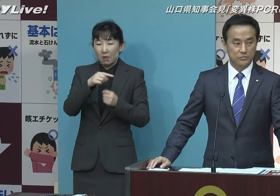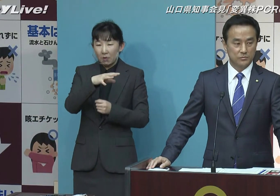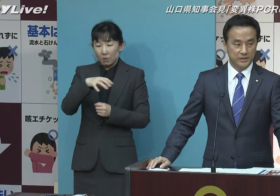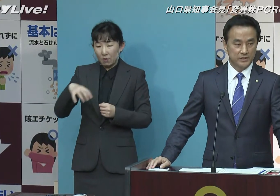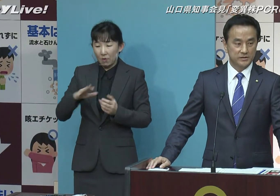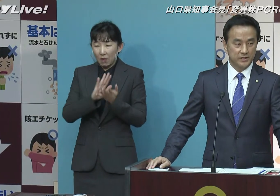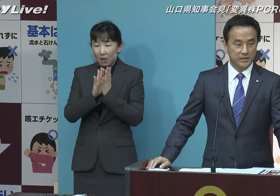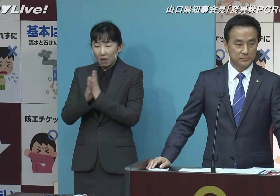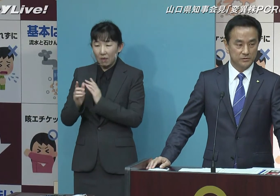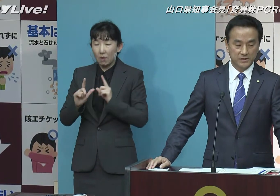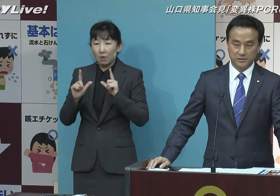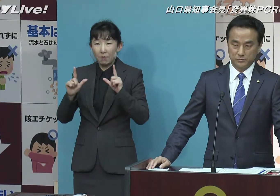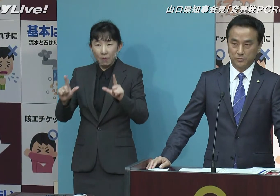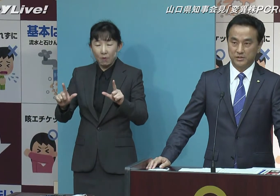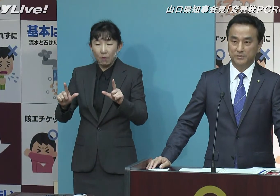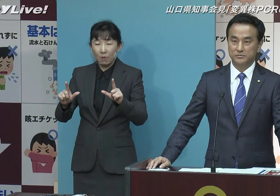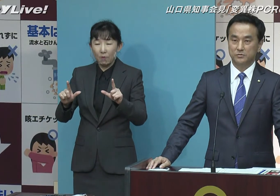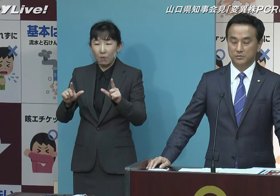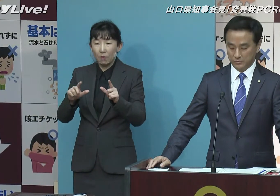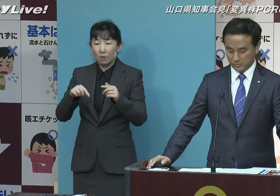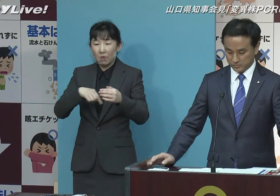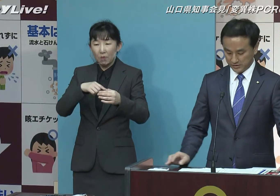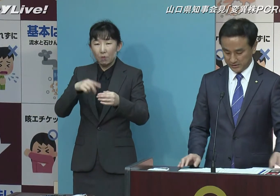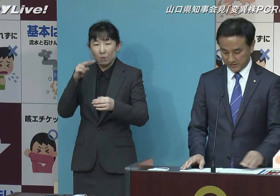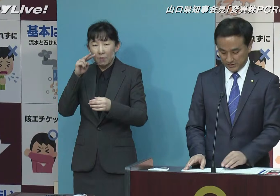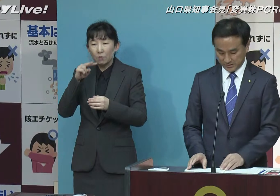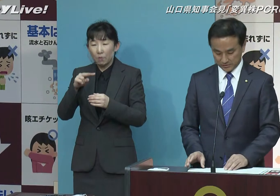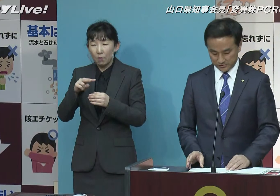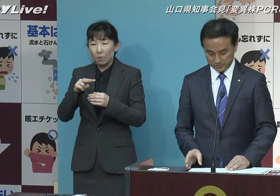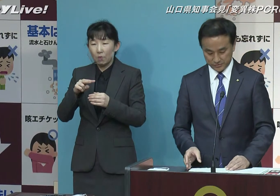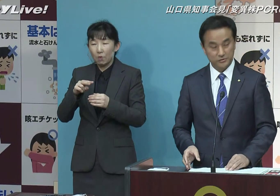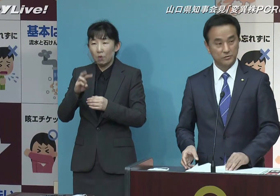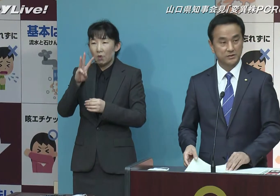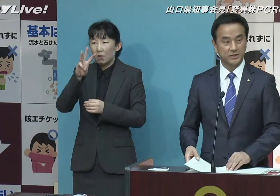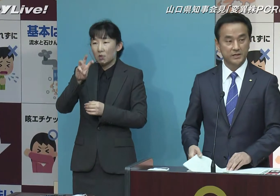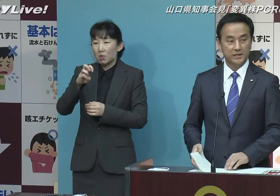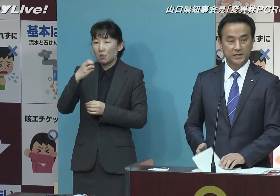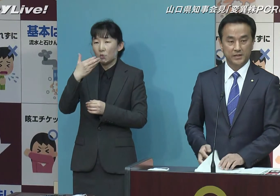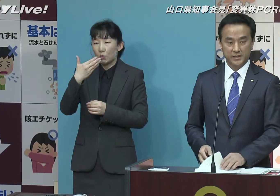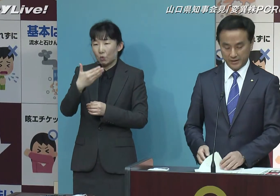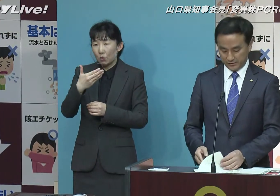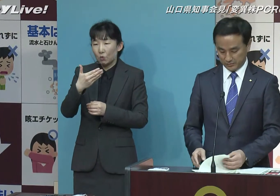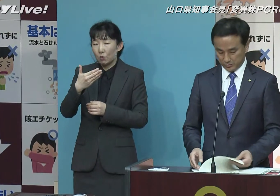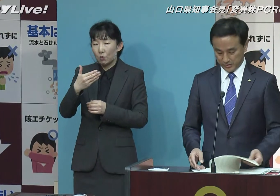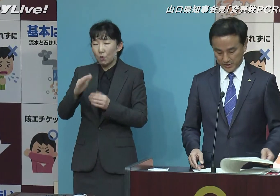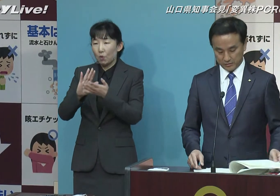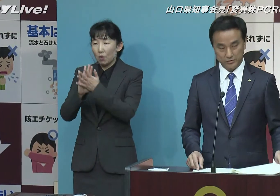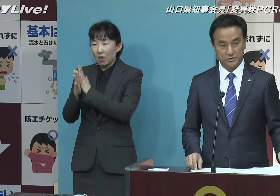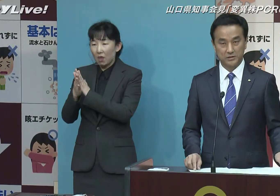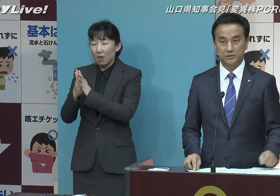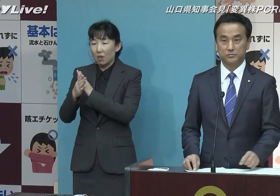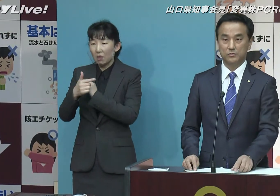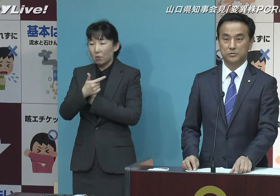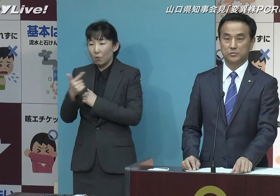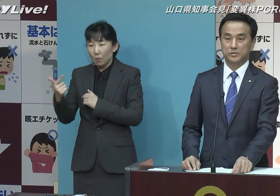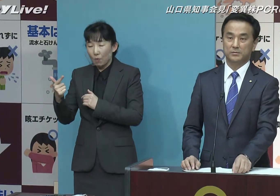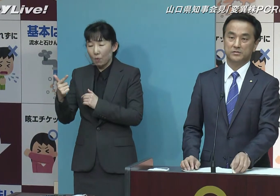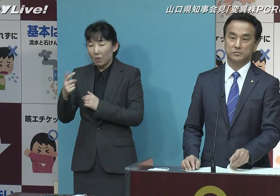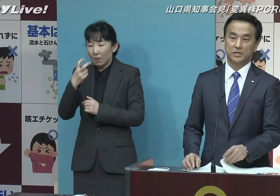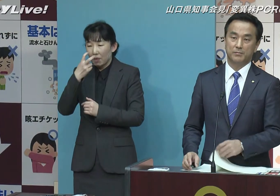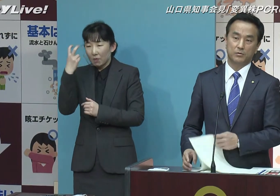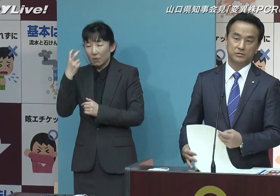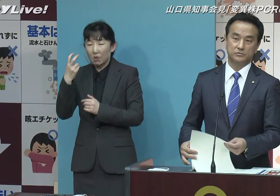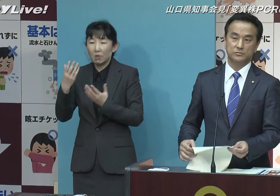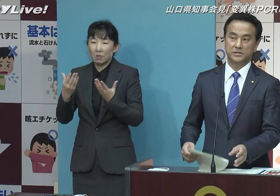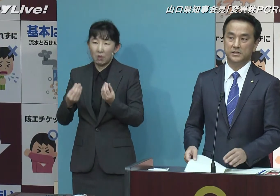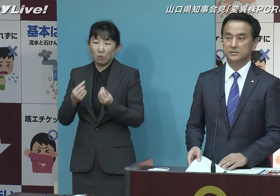か、報道でですね、されているところで言いますと、すでに39のですね、県等で確認をされているということであります